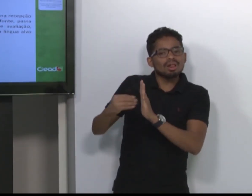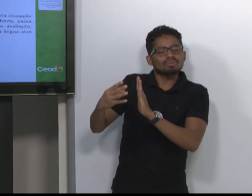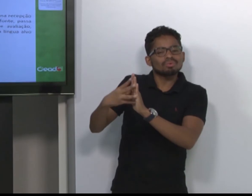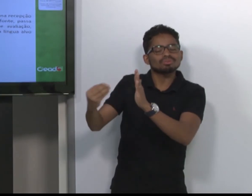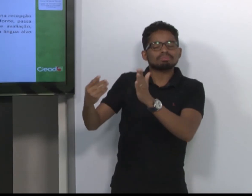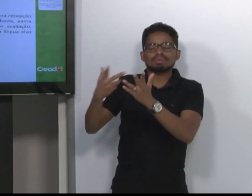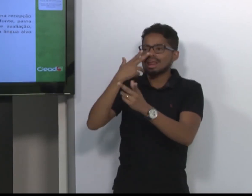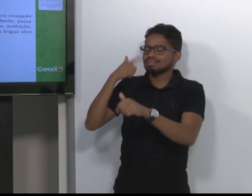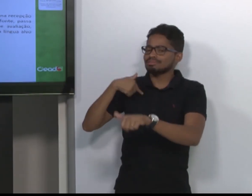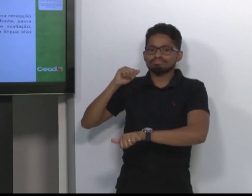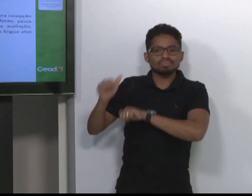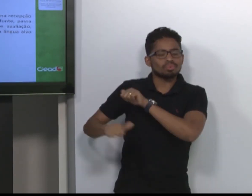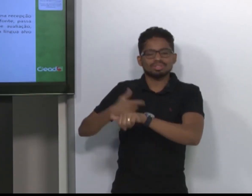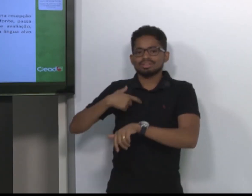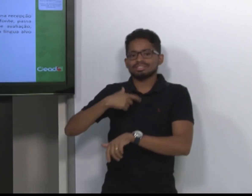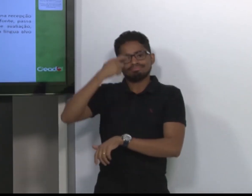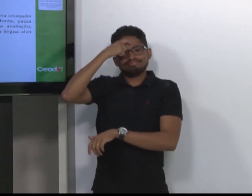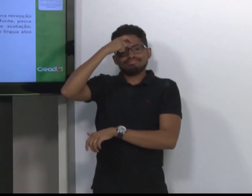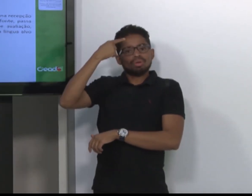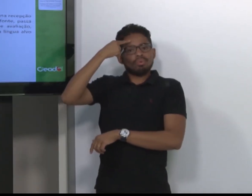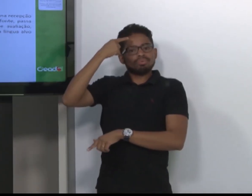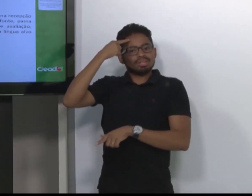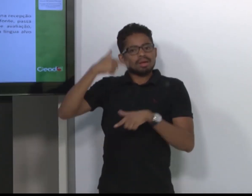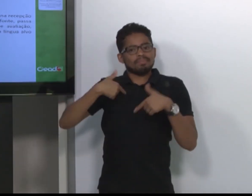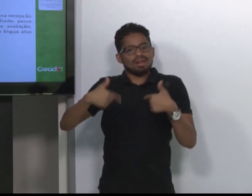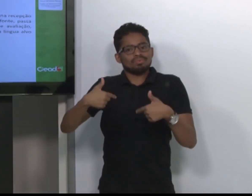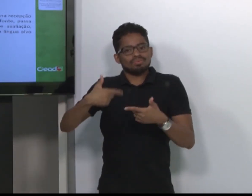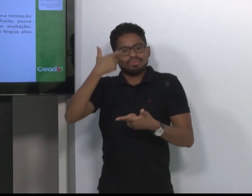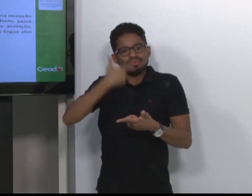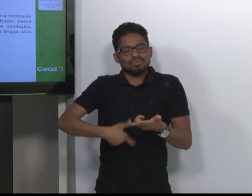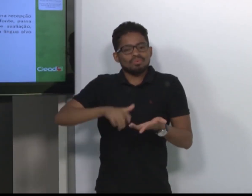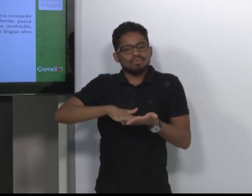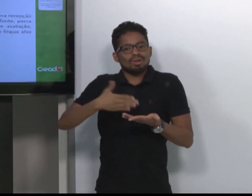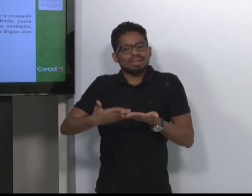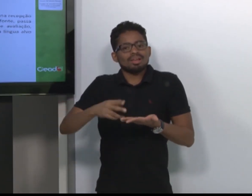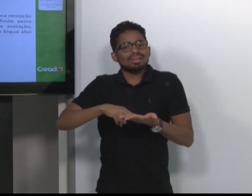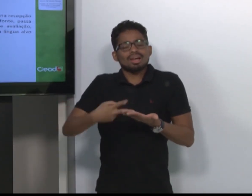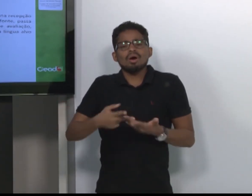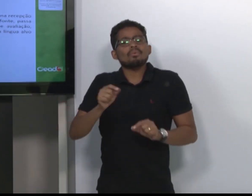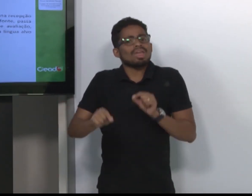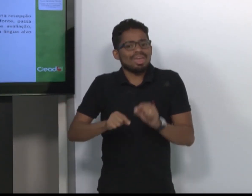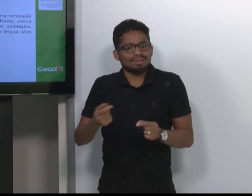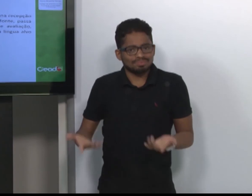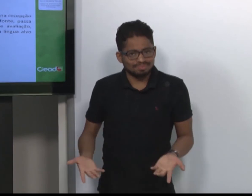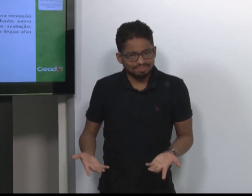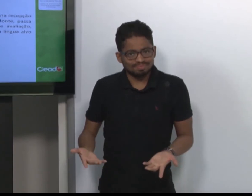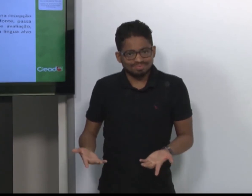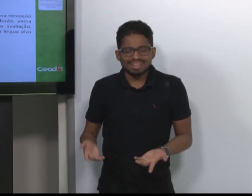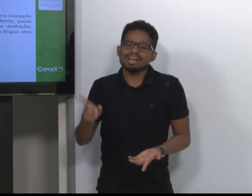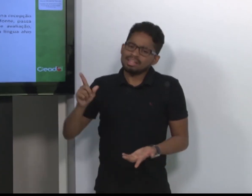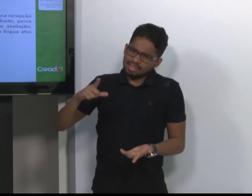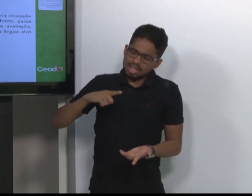Percebam que modelos vão surgindo, vão evoluindo e direcionam o trabalho